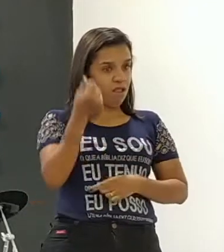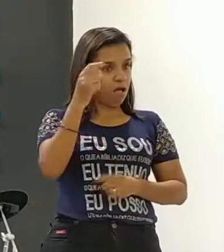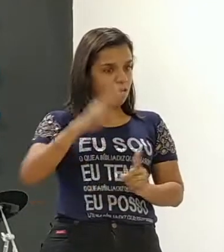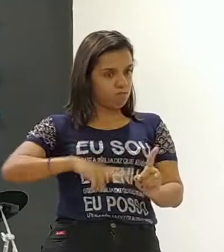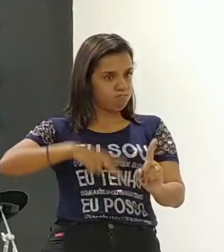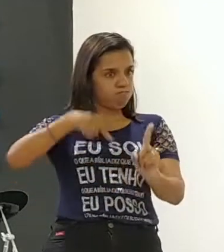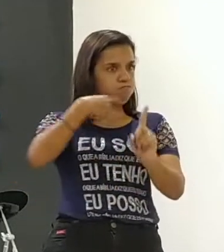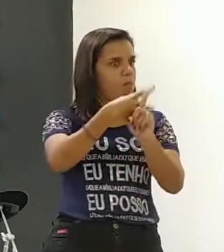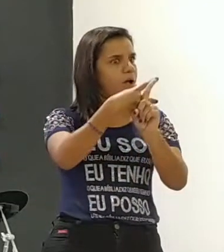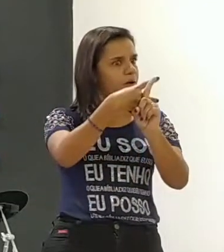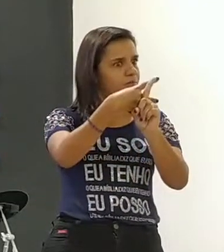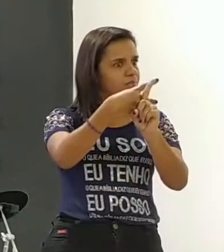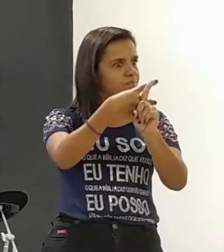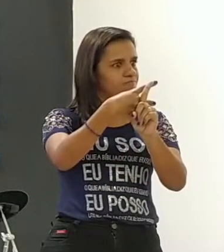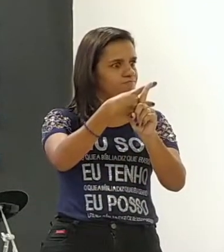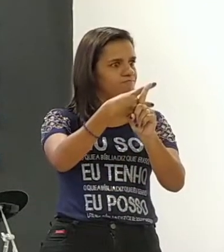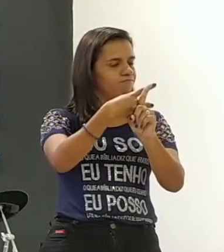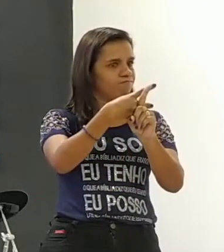dobrar.